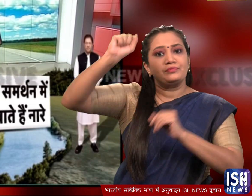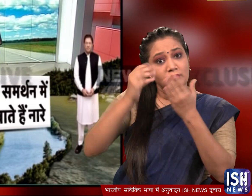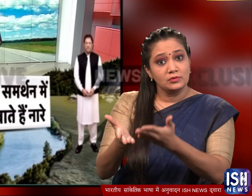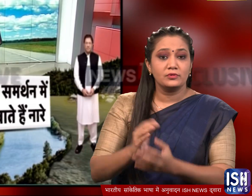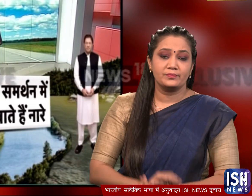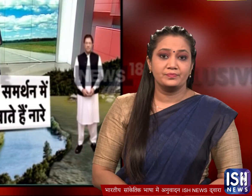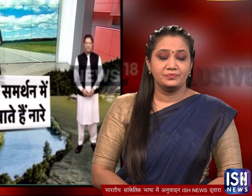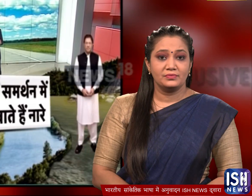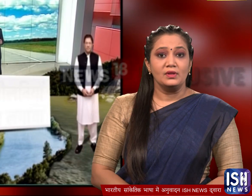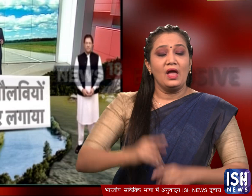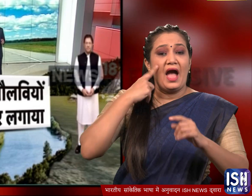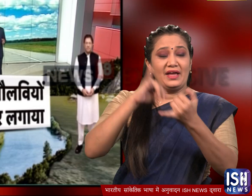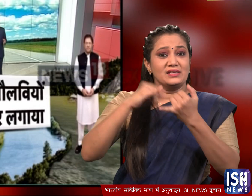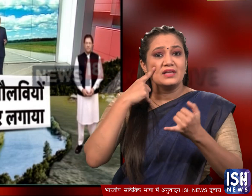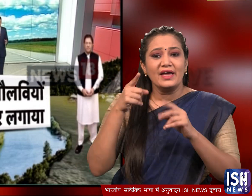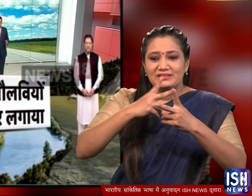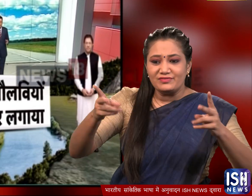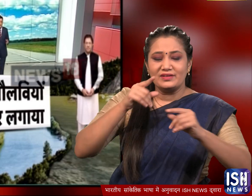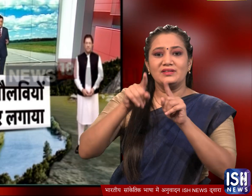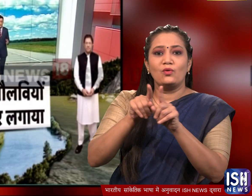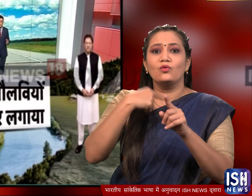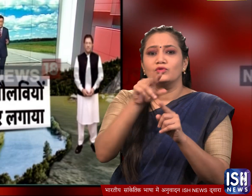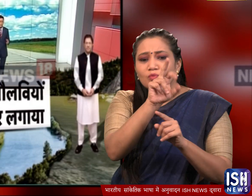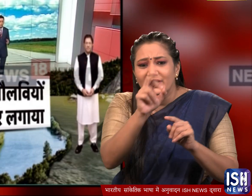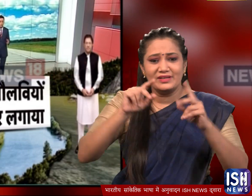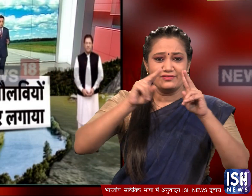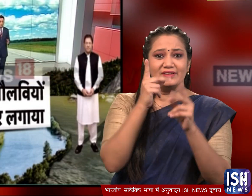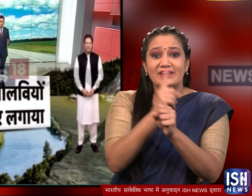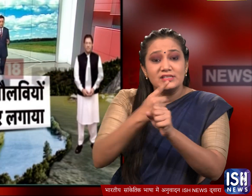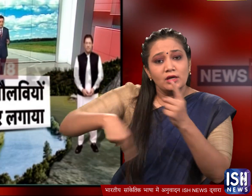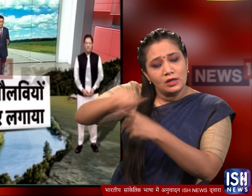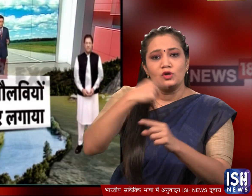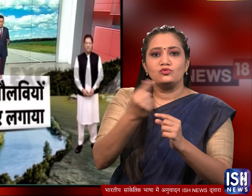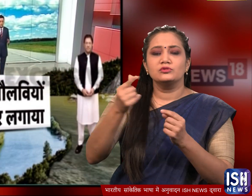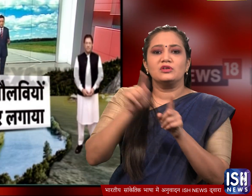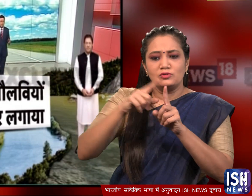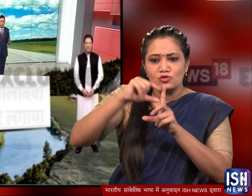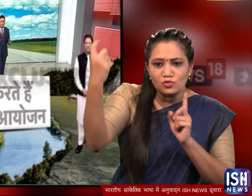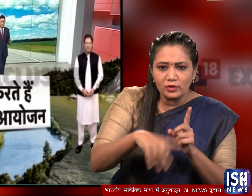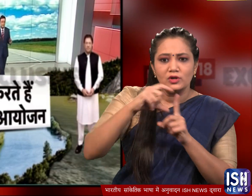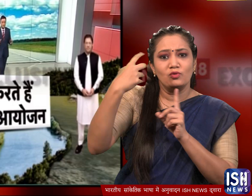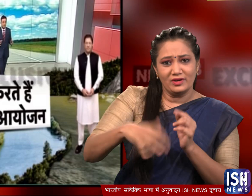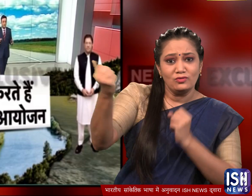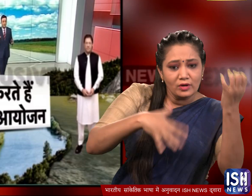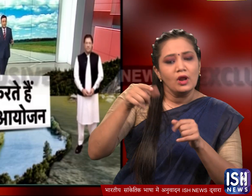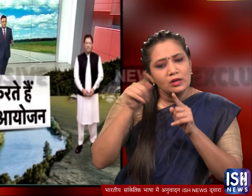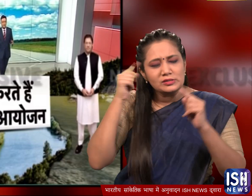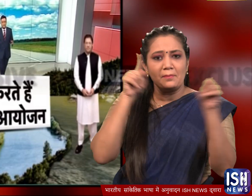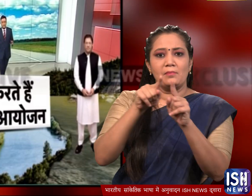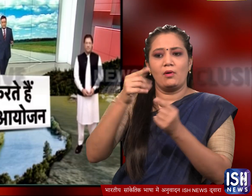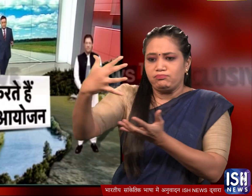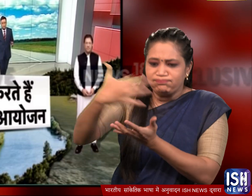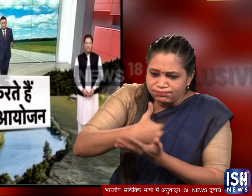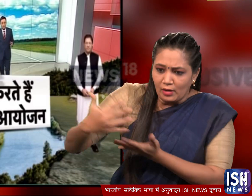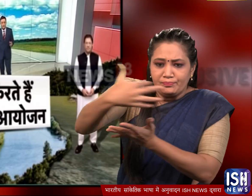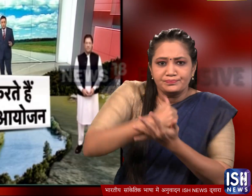जाते हैं। खबर है कि इस काम के लिए ISI ने मदरसों में पढ़ाने वाले 20 मौलवियों को काम पर लगाया है, जो चंदे के नाम पर पैसा जमा कर पाकिस्तानी